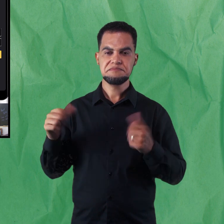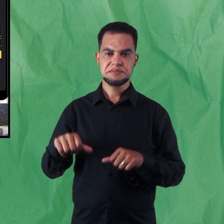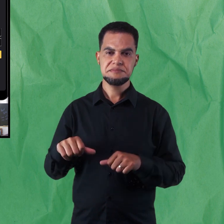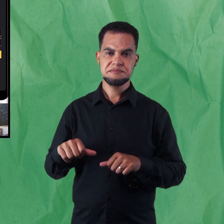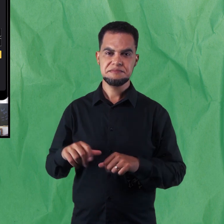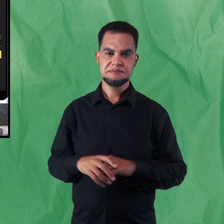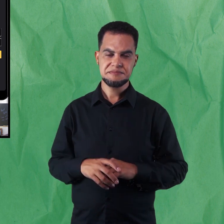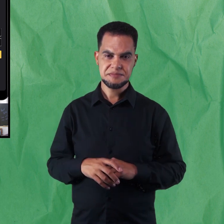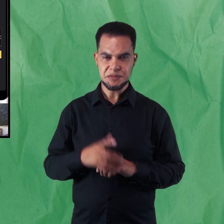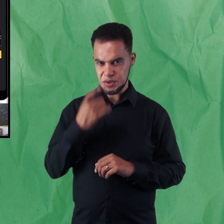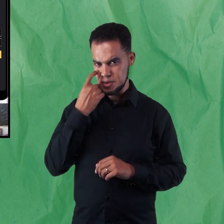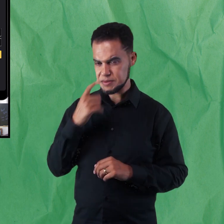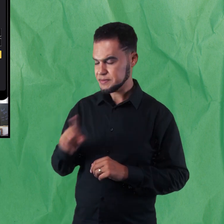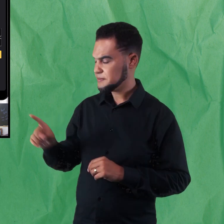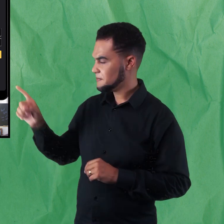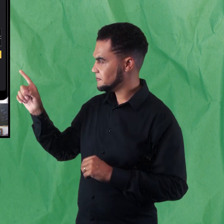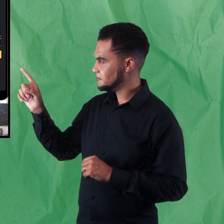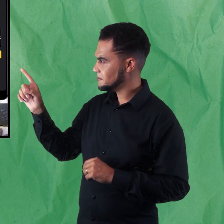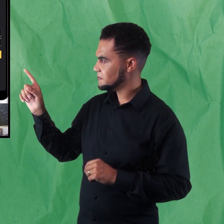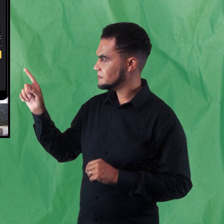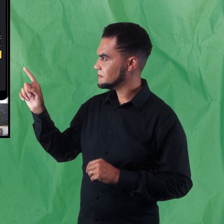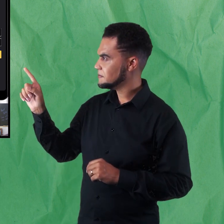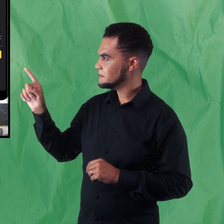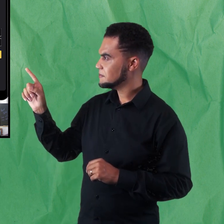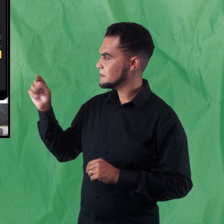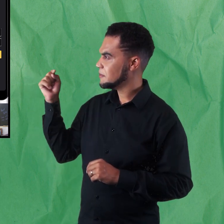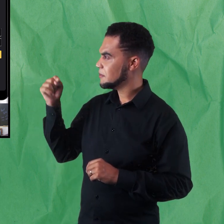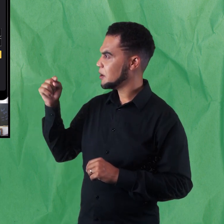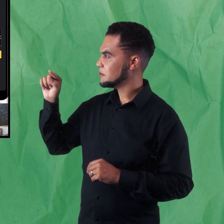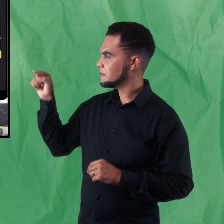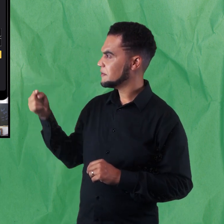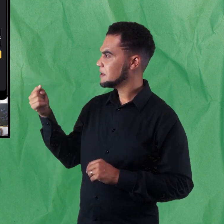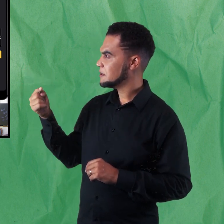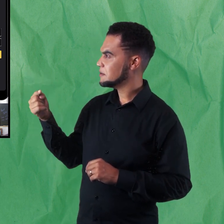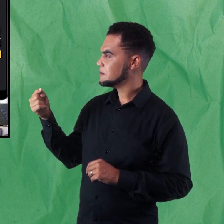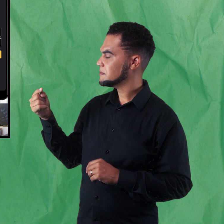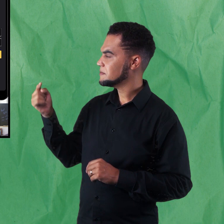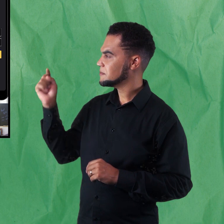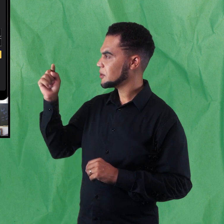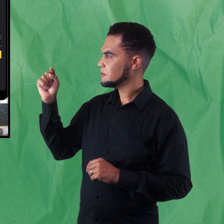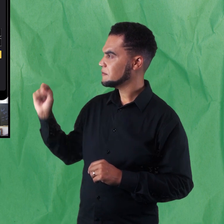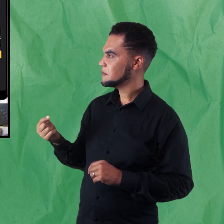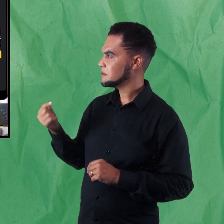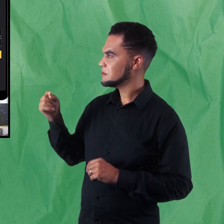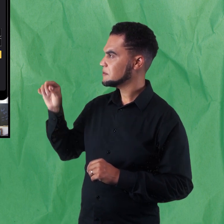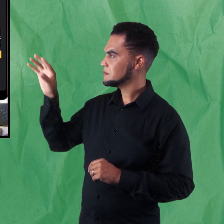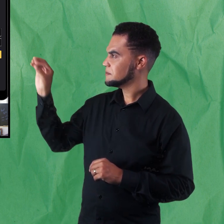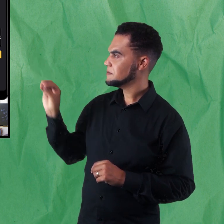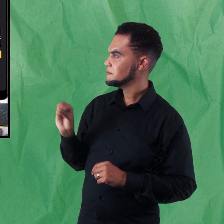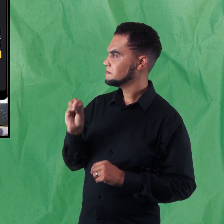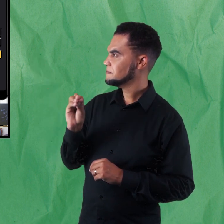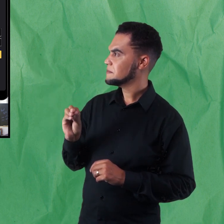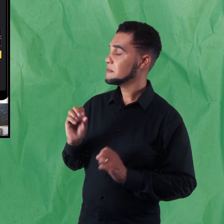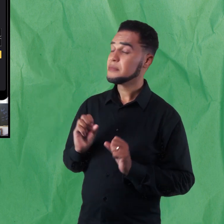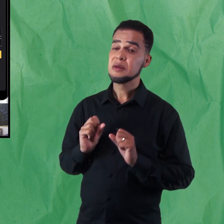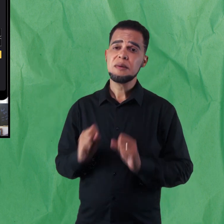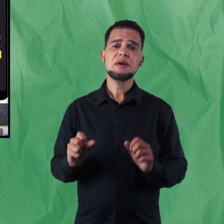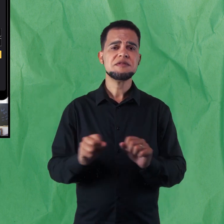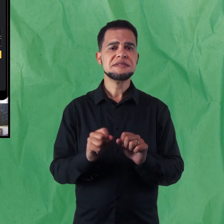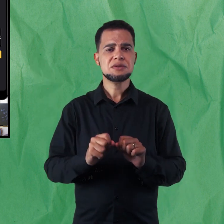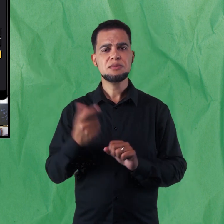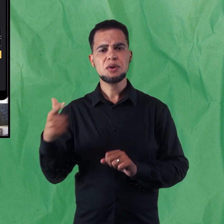inválido, tá? Vou dar um ponto e vírgula aqui e vou copiar esse if. Olha só, posso fazer uma